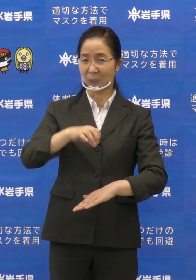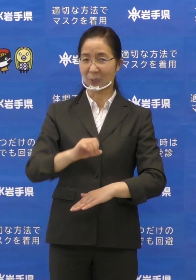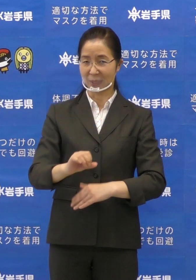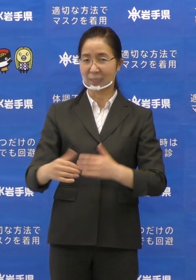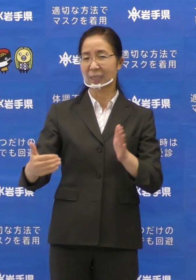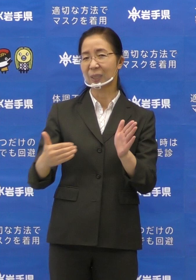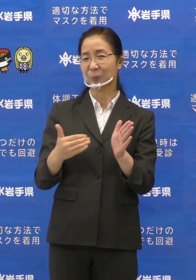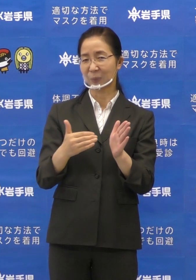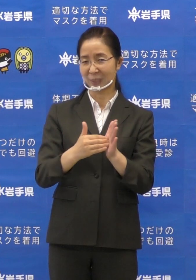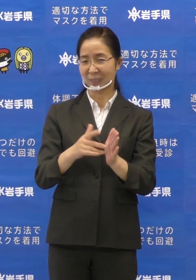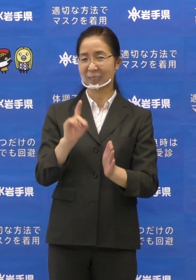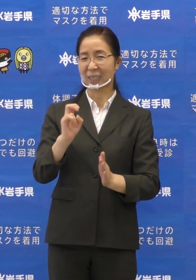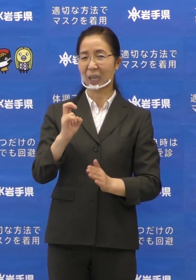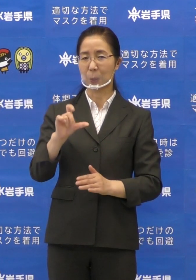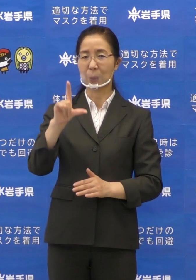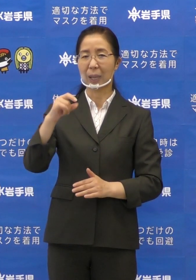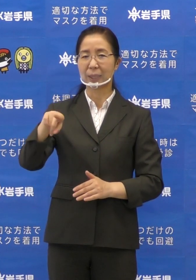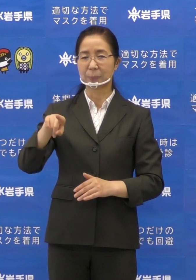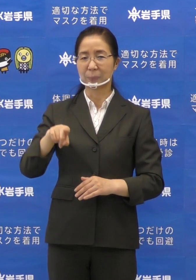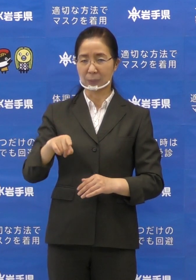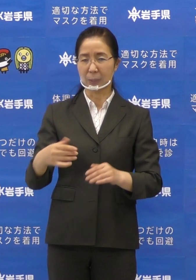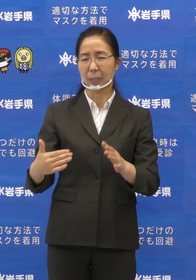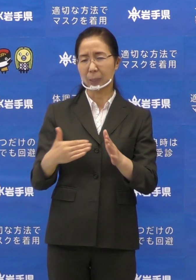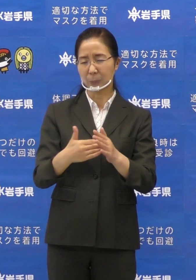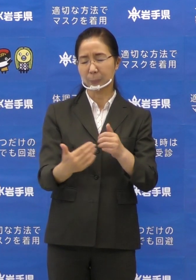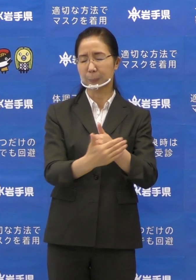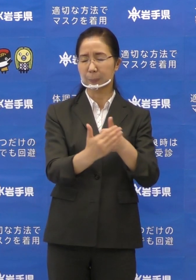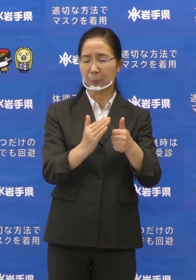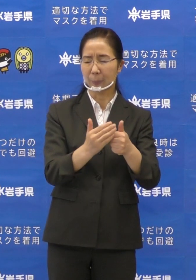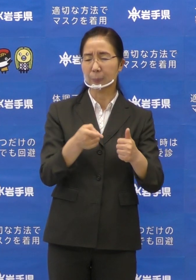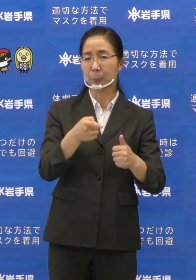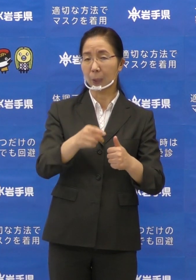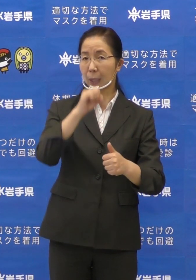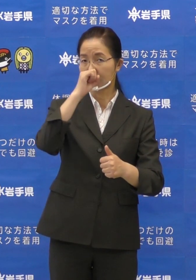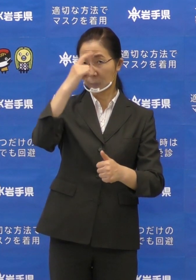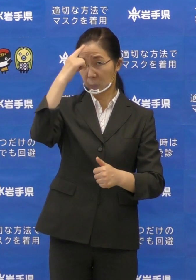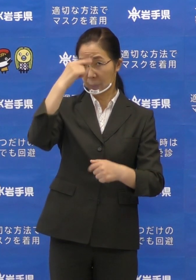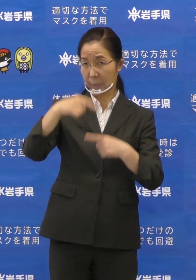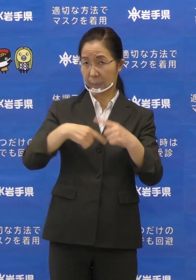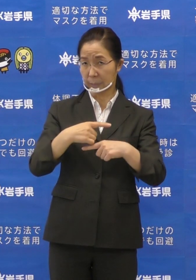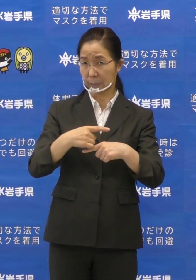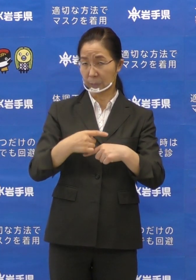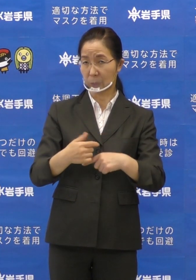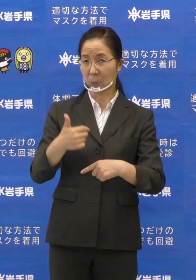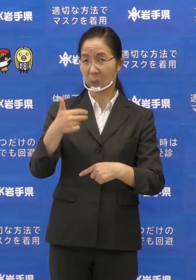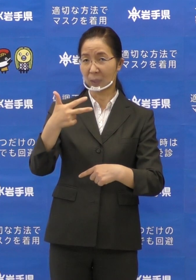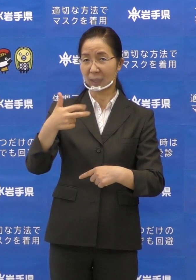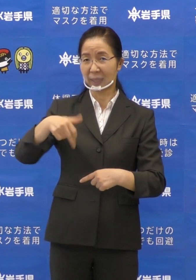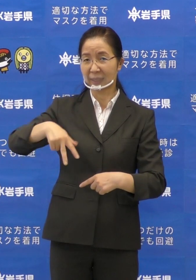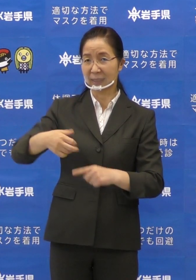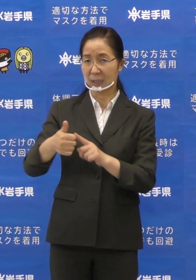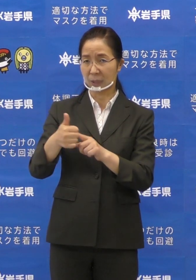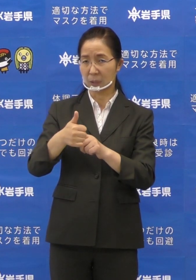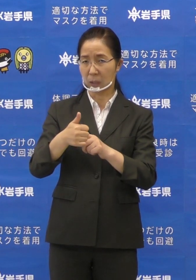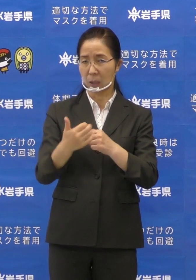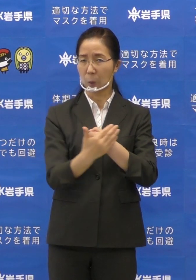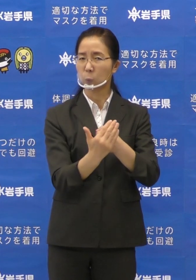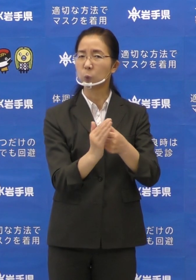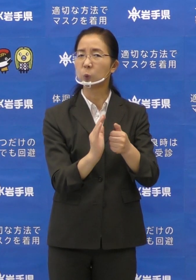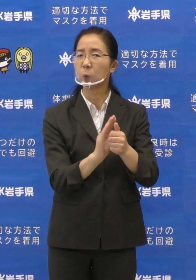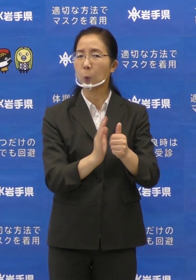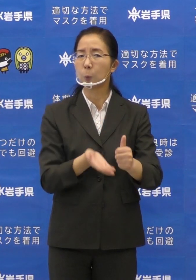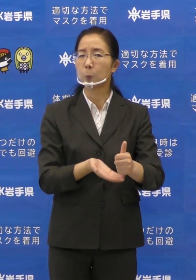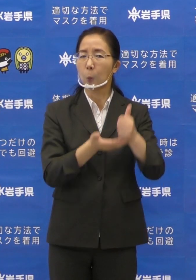最終的に救われるところだというふうにおっしゃいましたけれども、今回の場合そのシナさんが救われるというのはこれはどういうことなんで